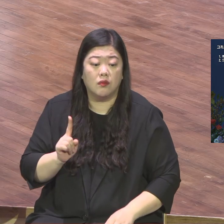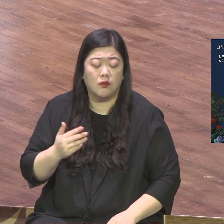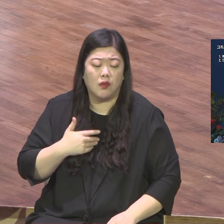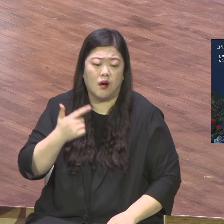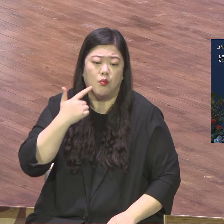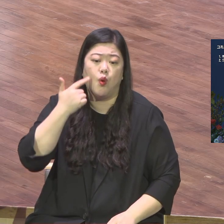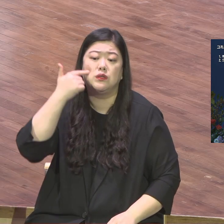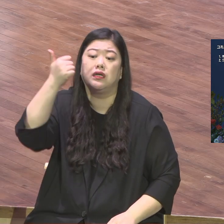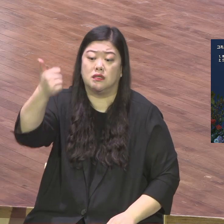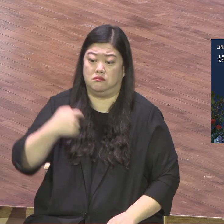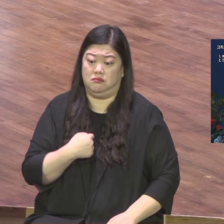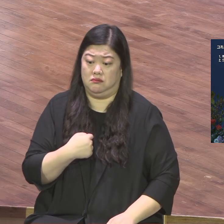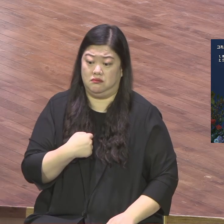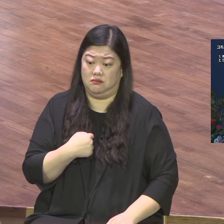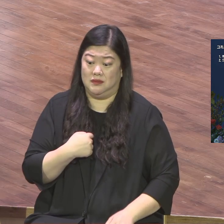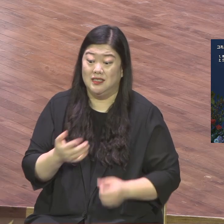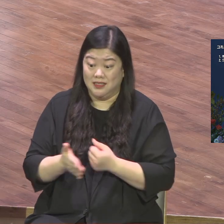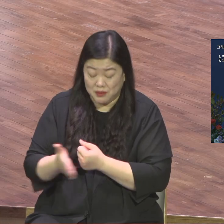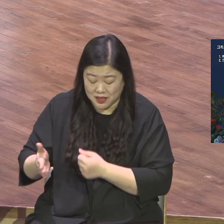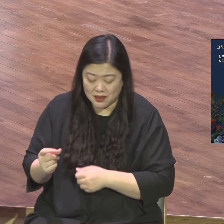한마디 하나 하러 왔다.